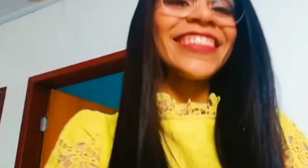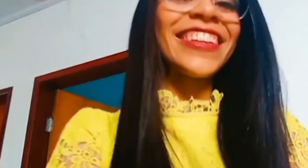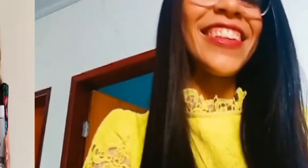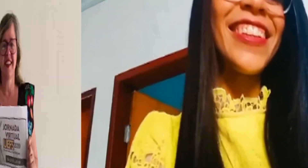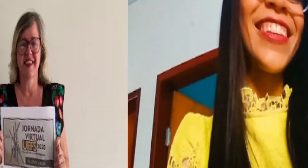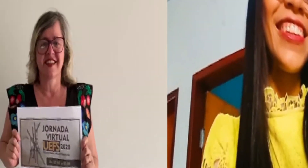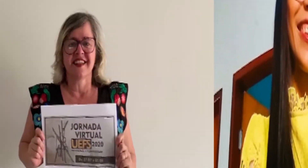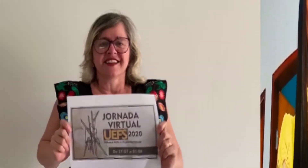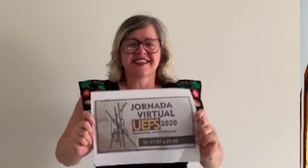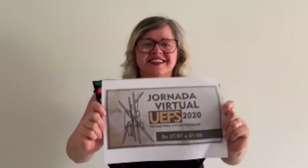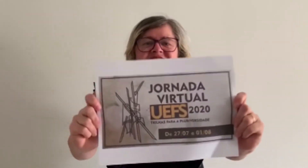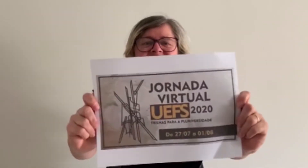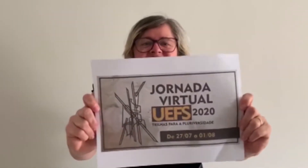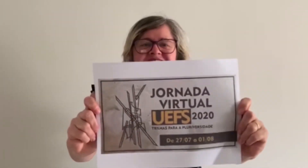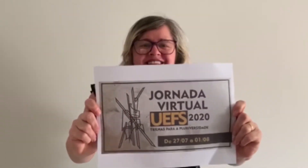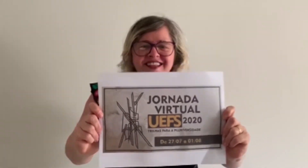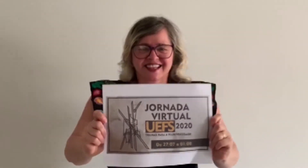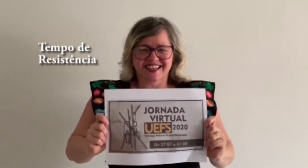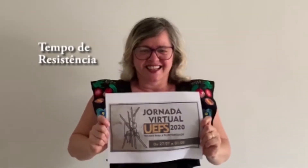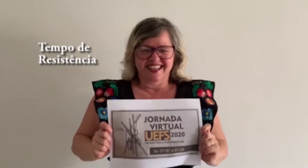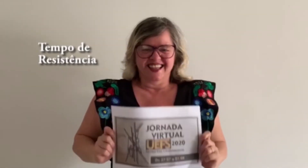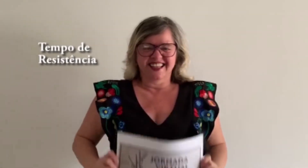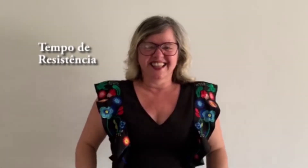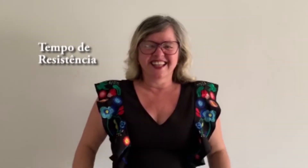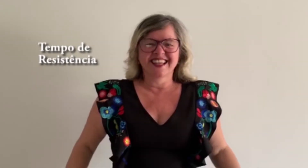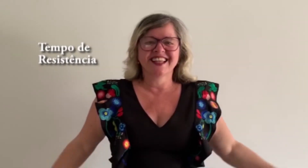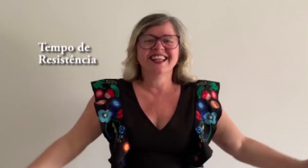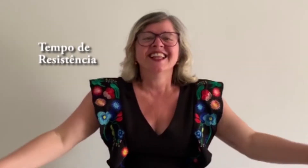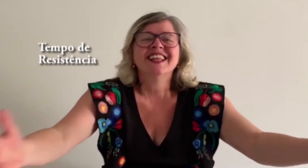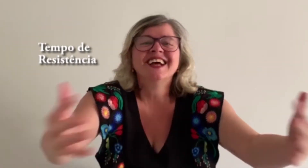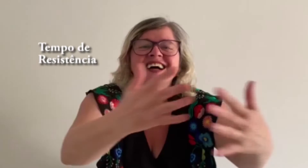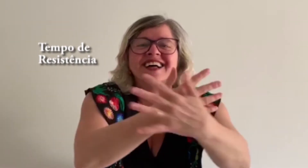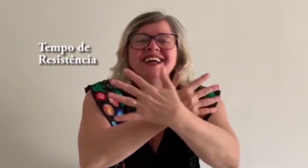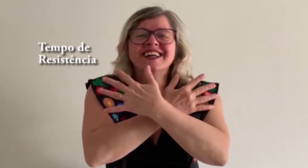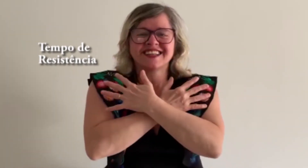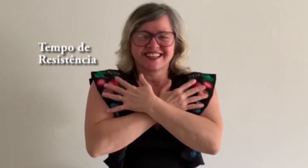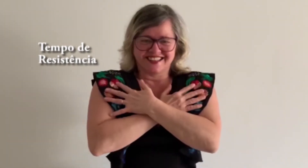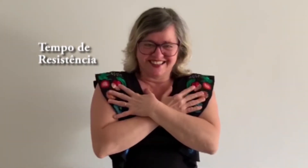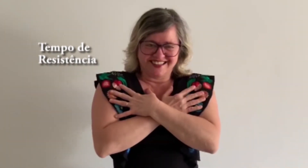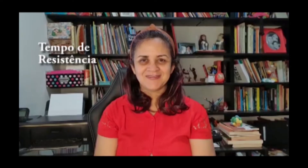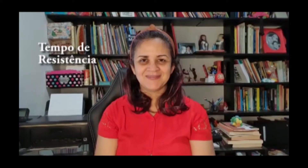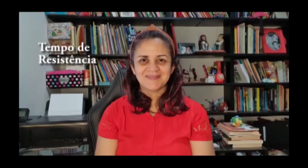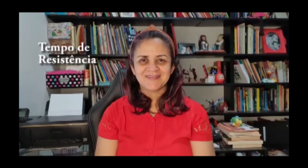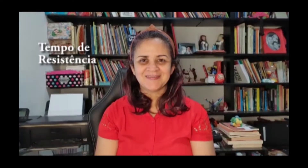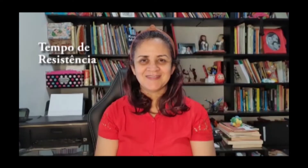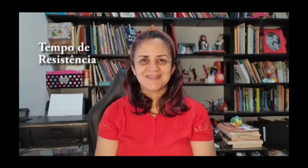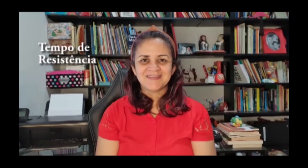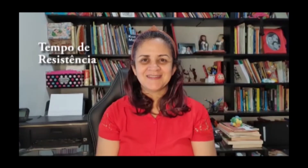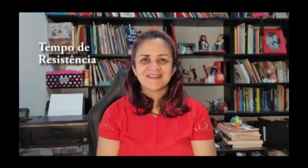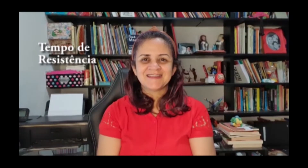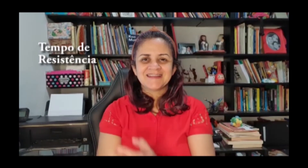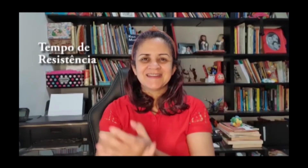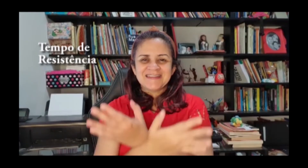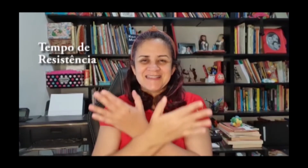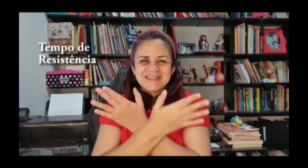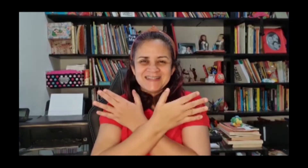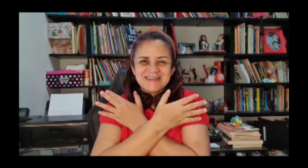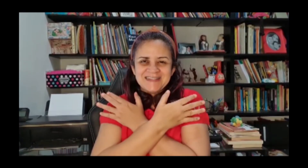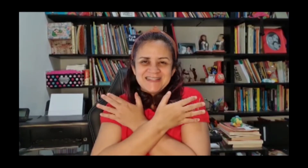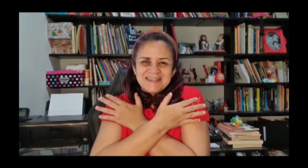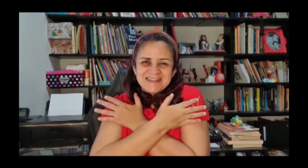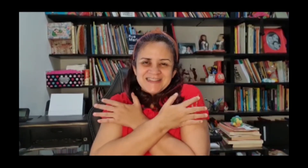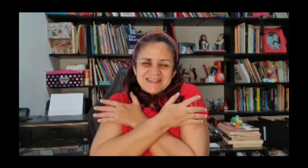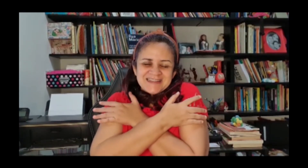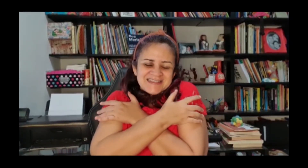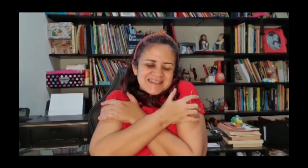O que usaremos pra isso? Fica guardado em sigilo. Tempo, tempo, tempo,